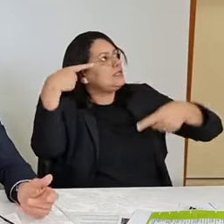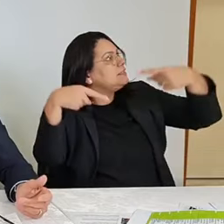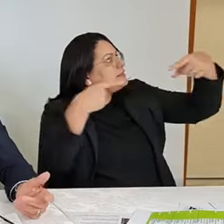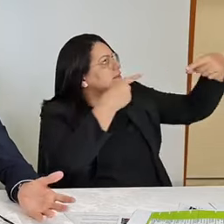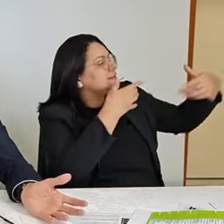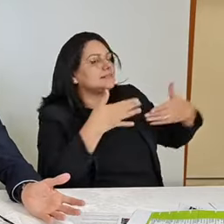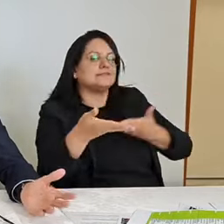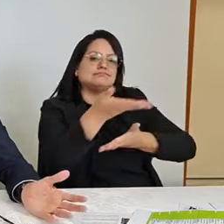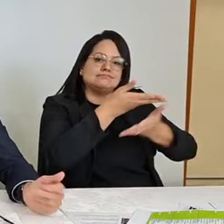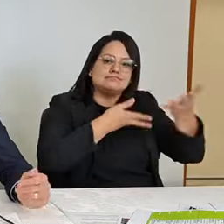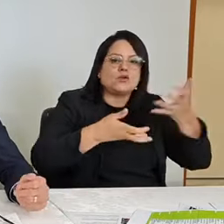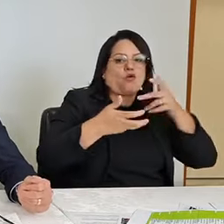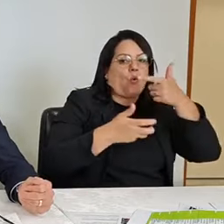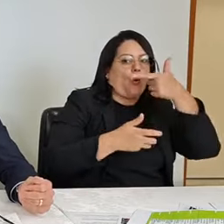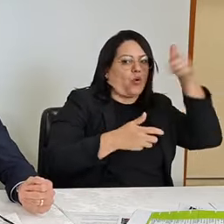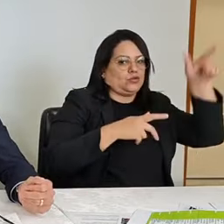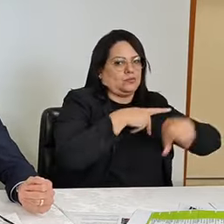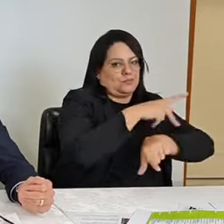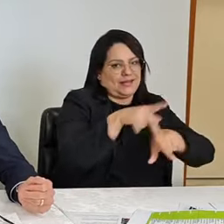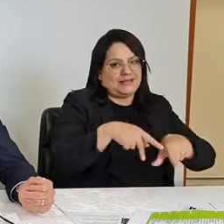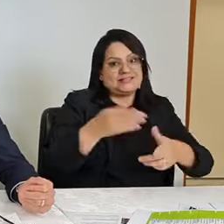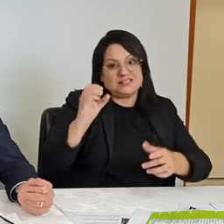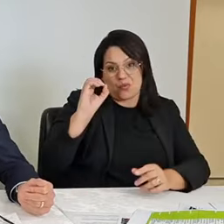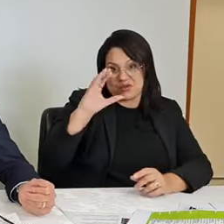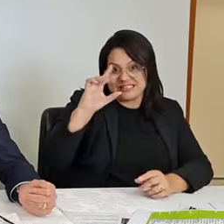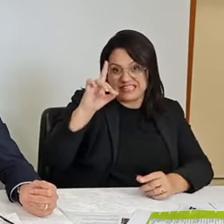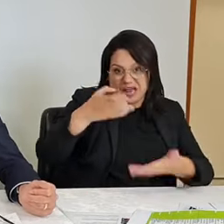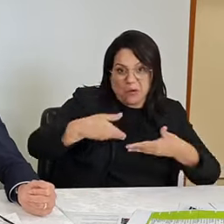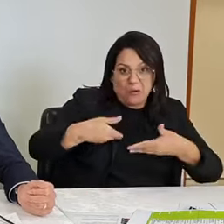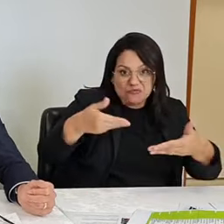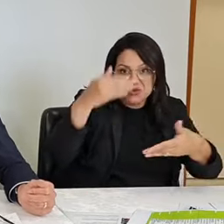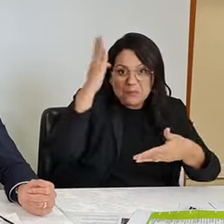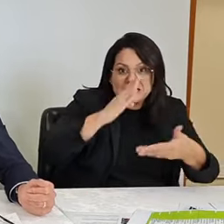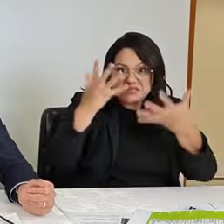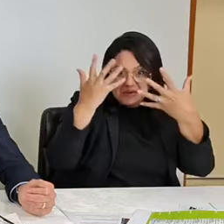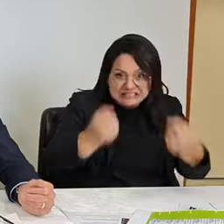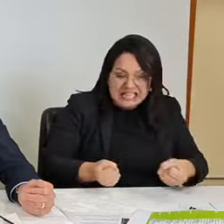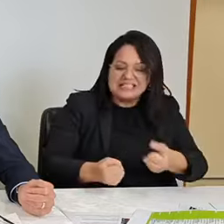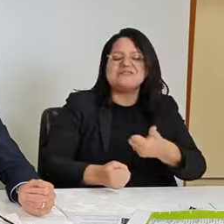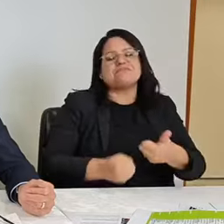esse convite aqui, por unanimidade, é mais uma prova disso aí. Acabou, Cid?